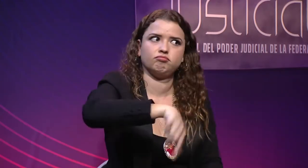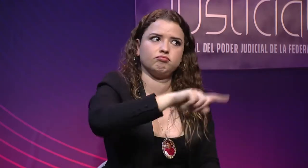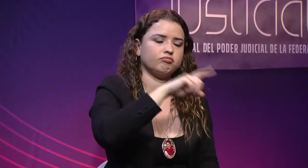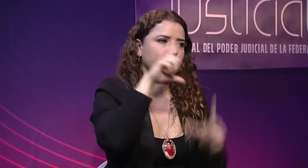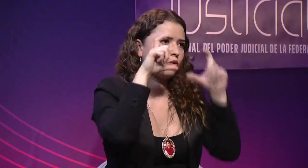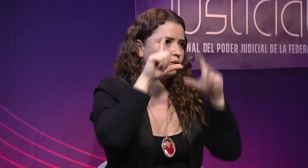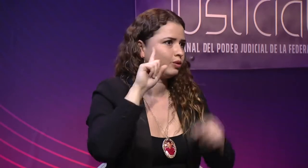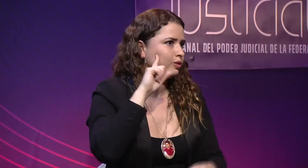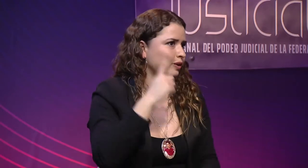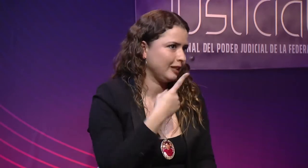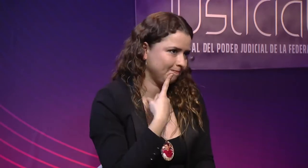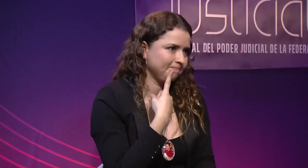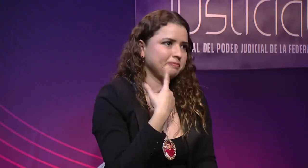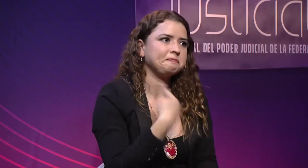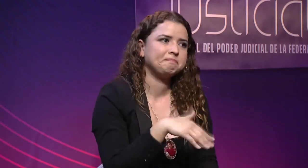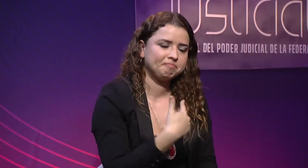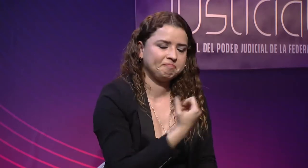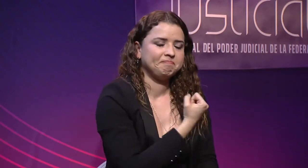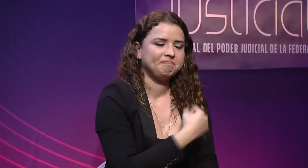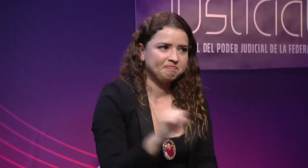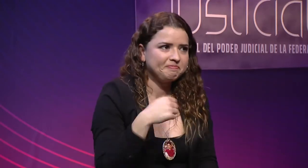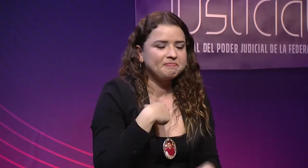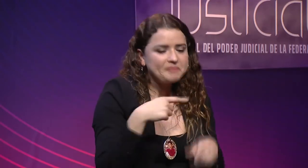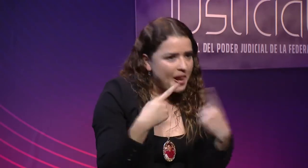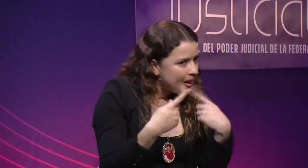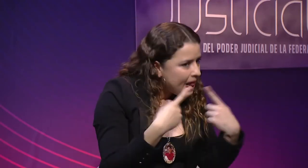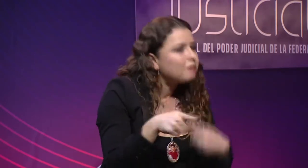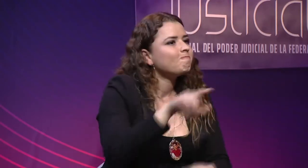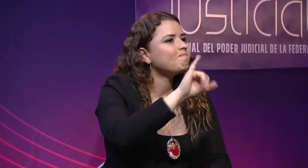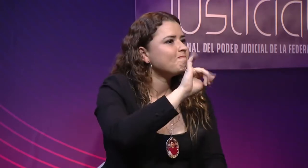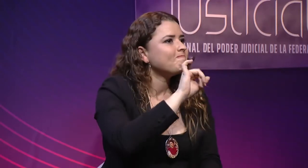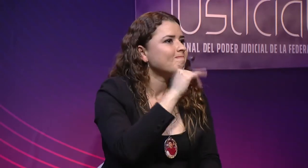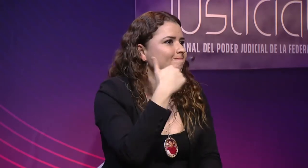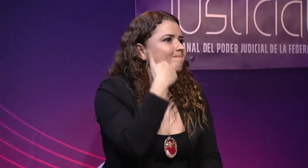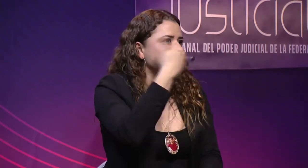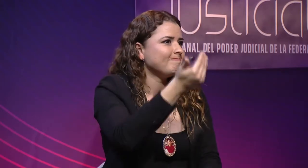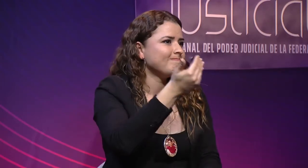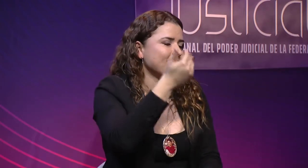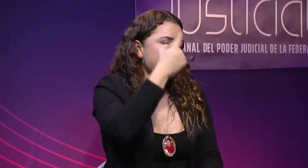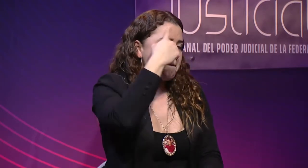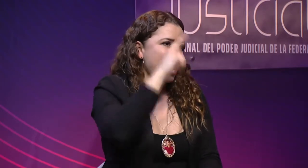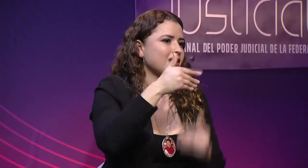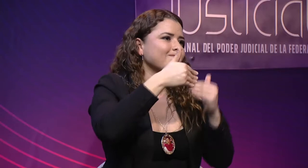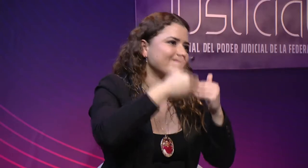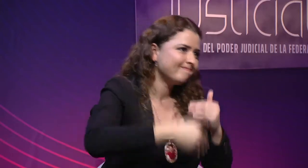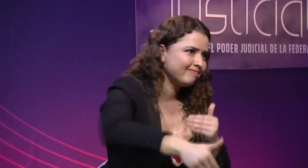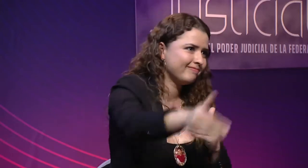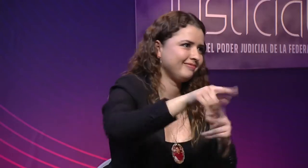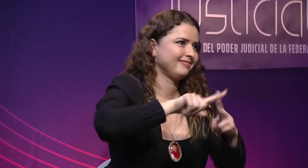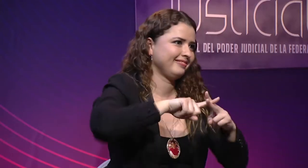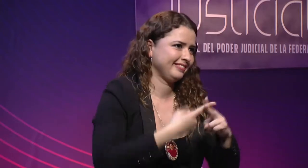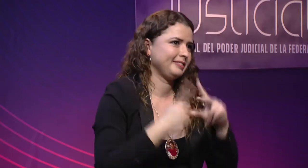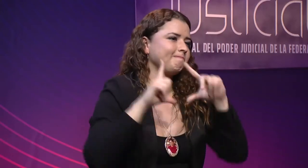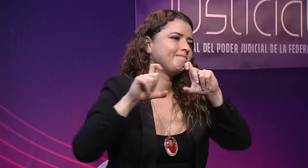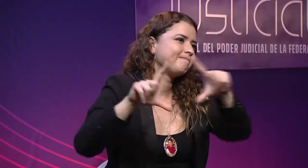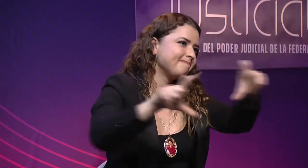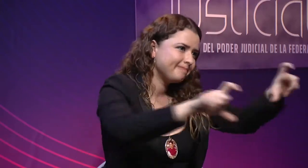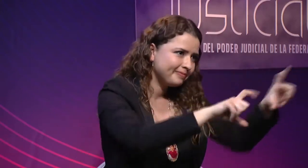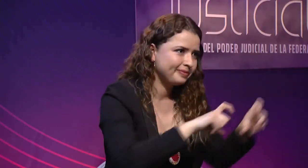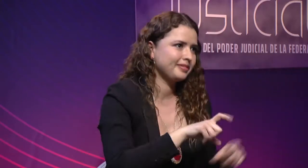total 10 personas, ¿no? 10 fotógrafos. Nos pusimos de acuerdo Y sí, de aquí en adelante